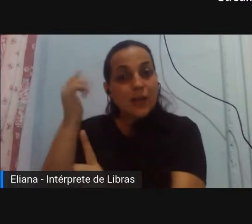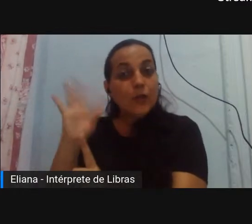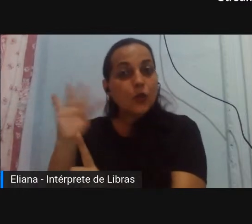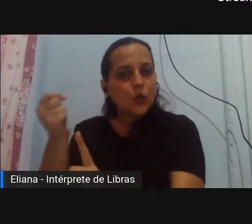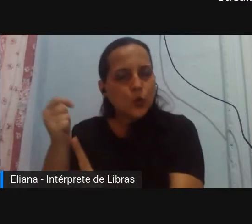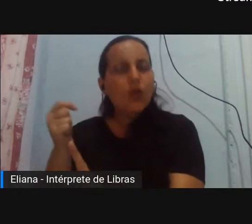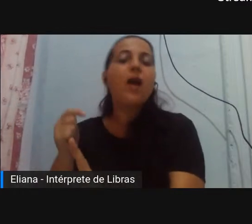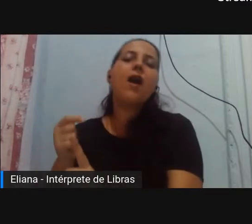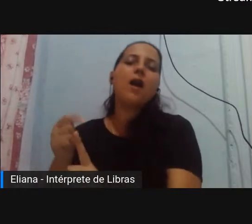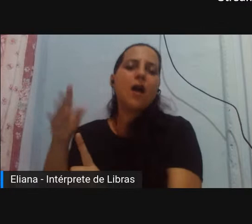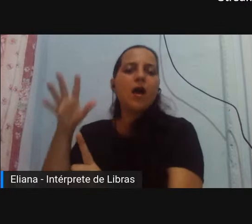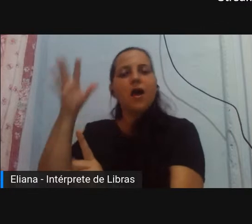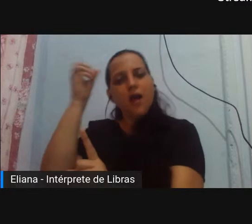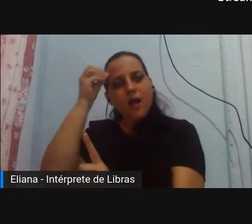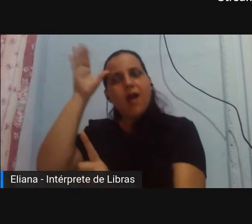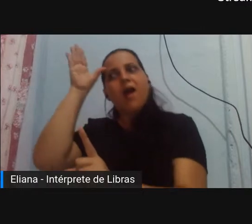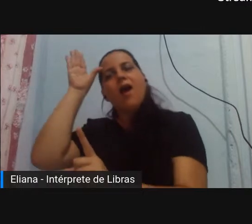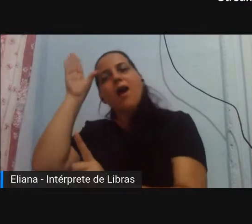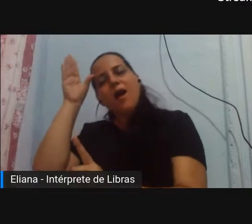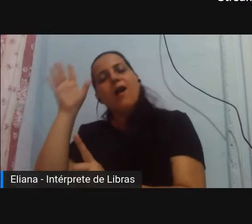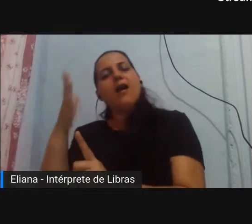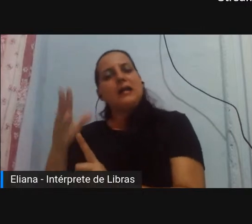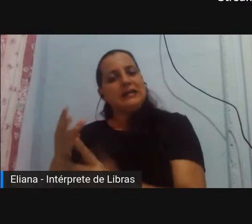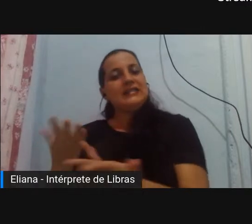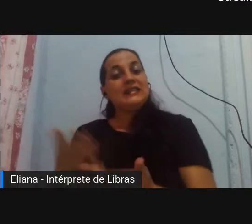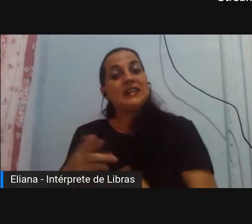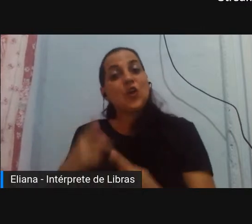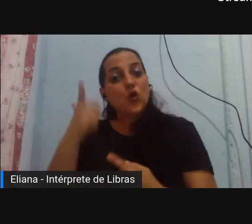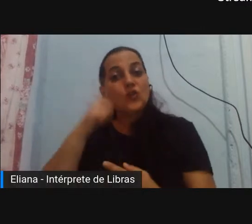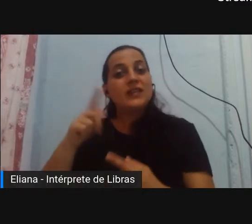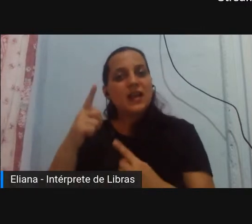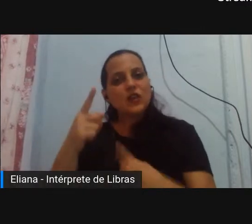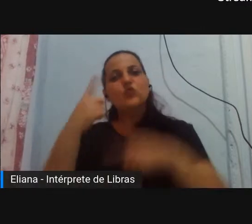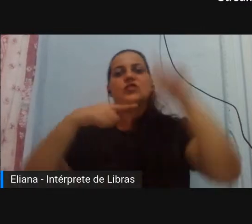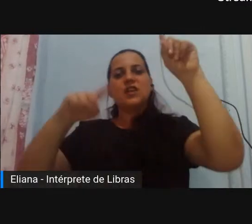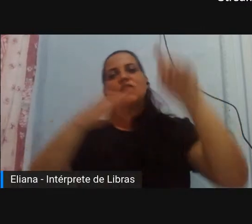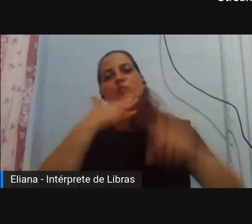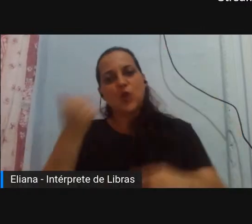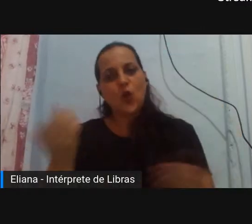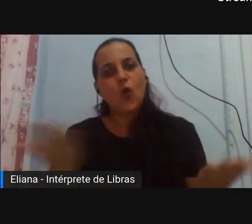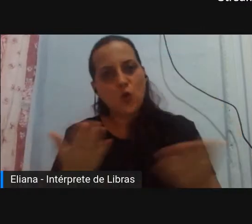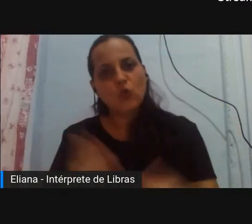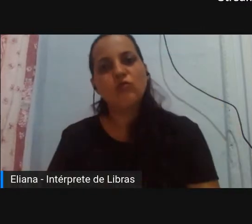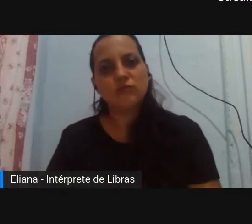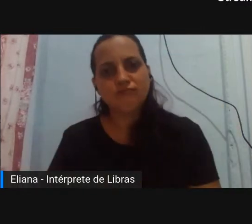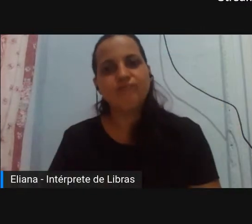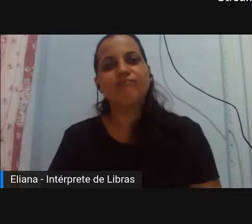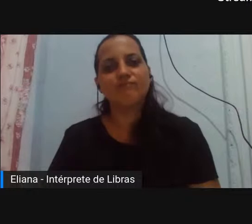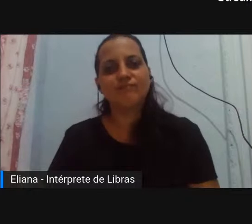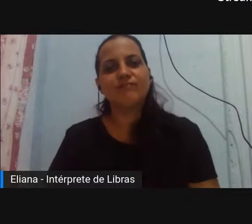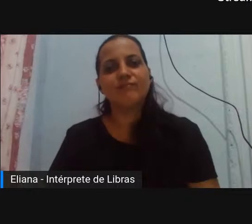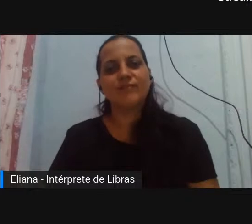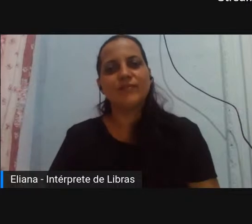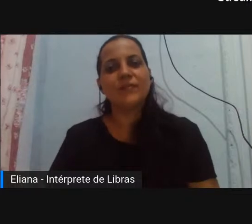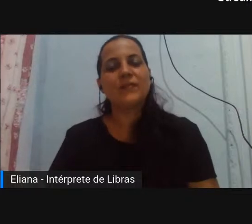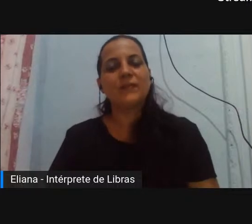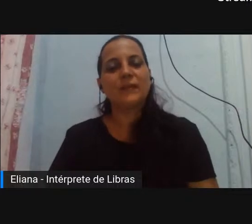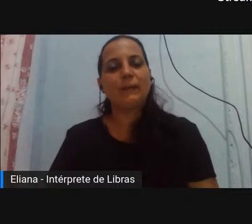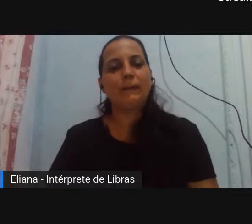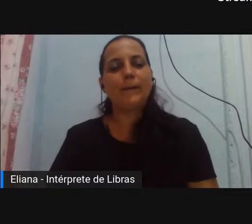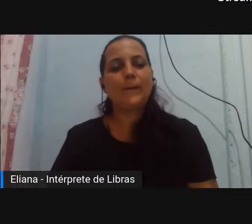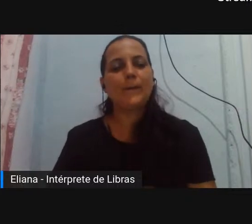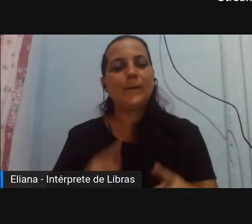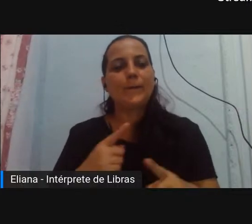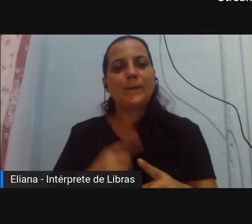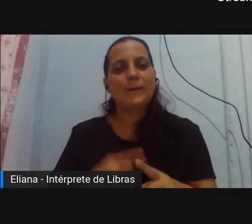gerações. E ele teve seu mérito, obviamente que teve seu mérito, a equipe ou a instituição teve seu mérito de